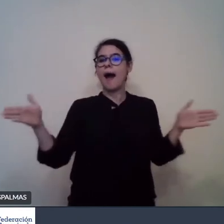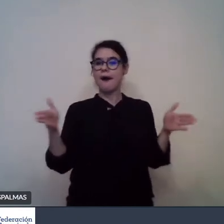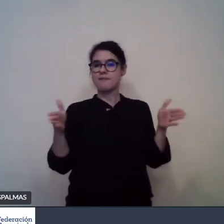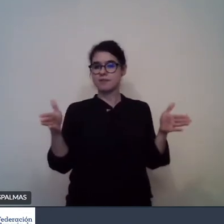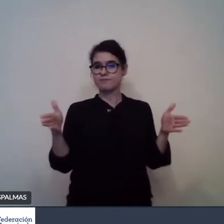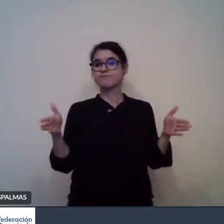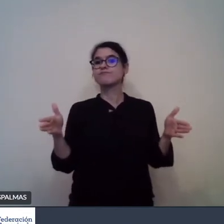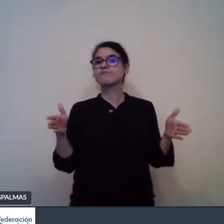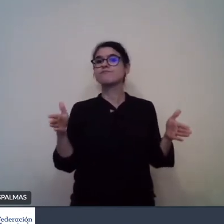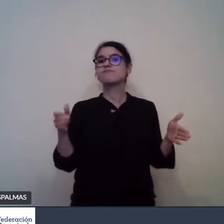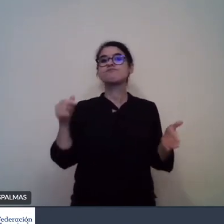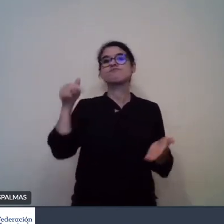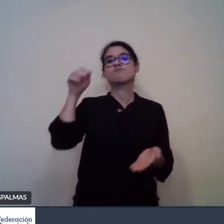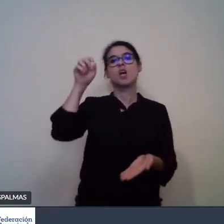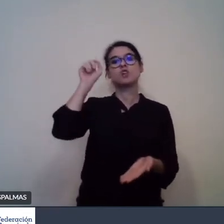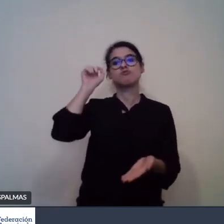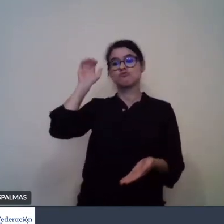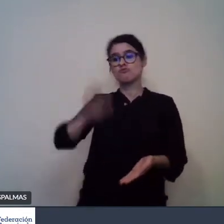Toca y se abre.